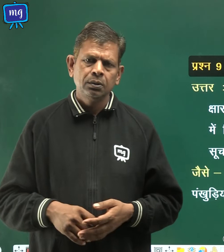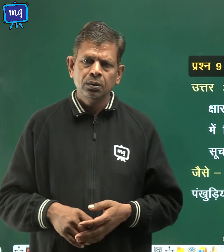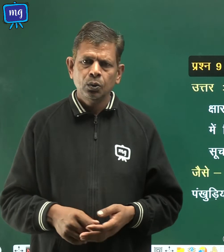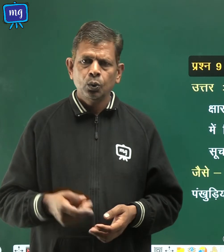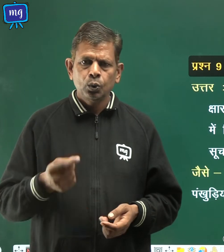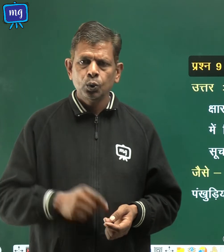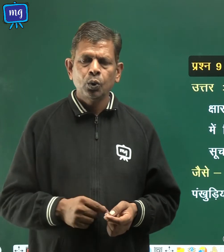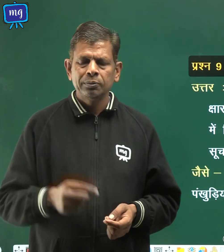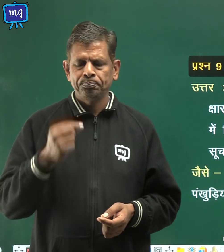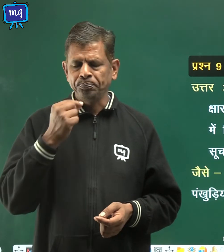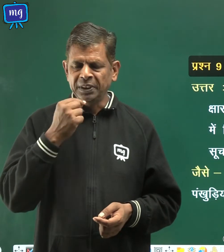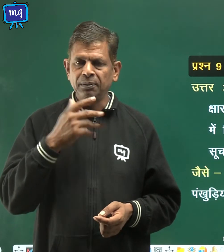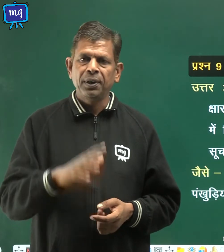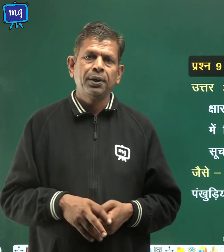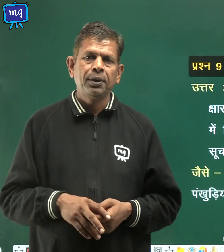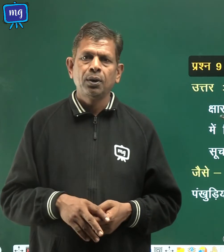जो अम्लीय,